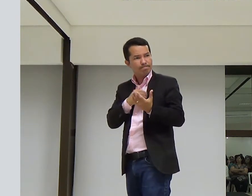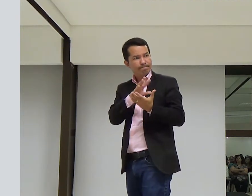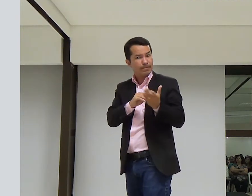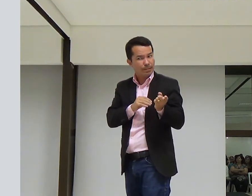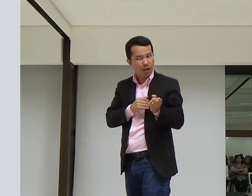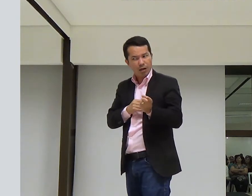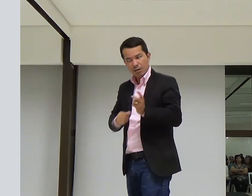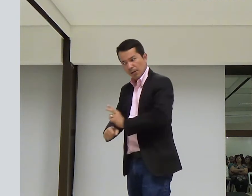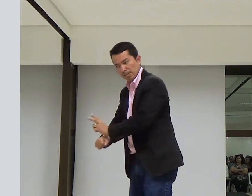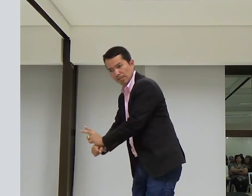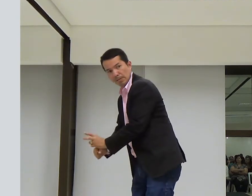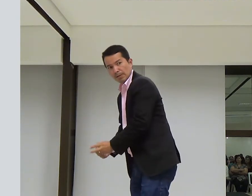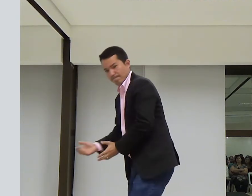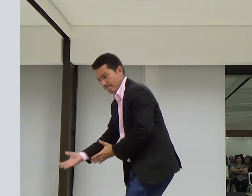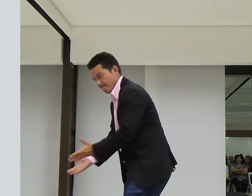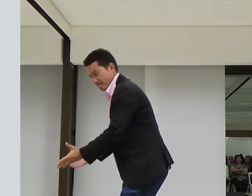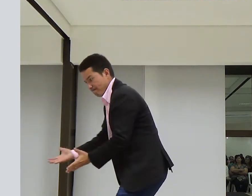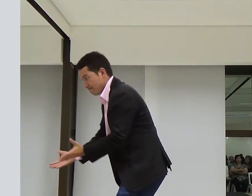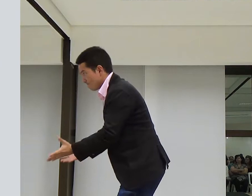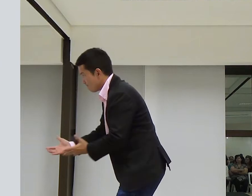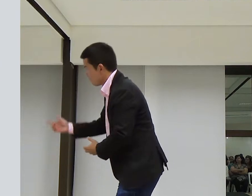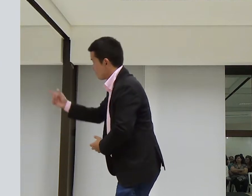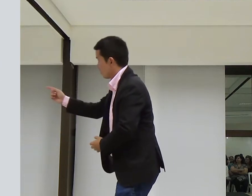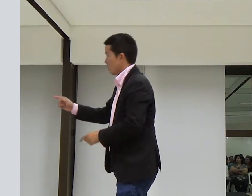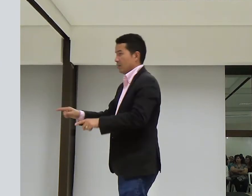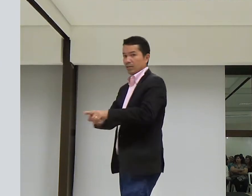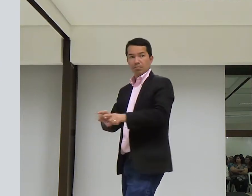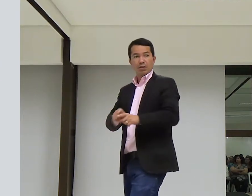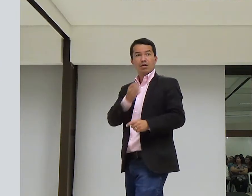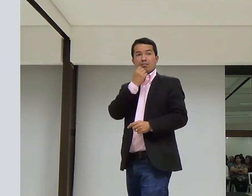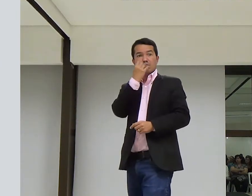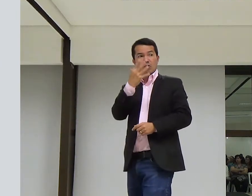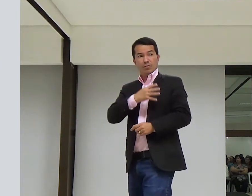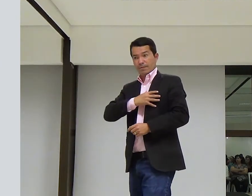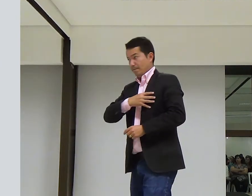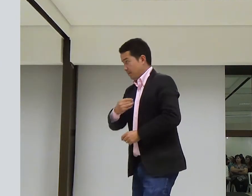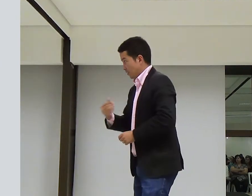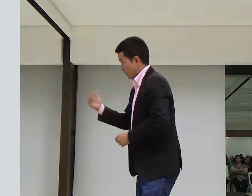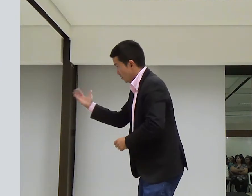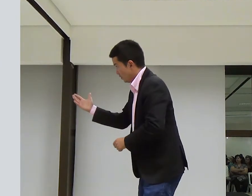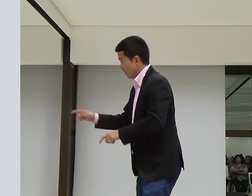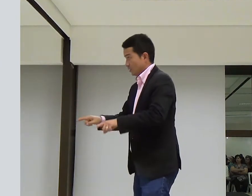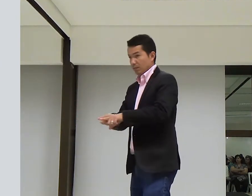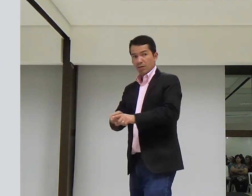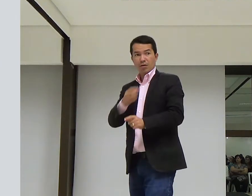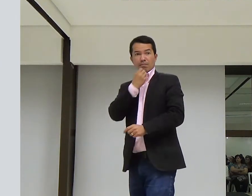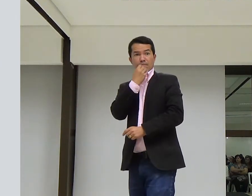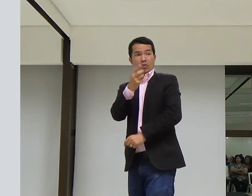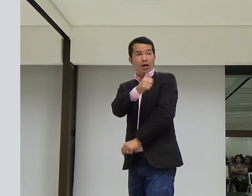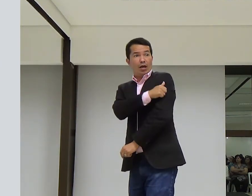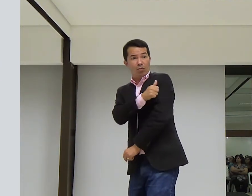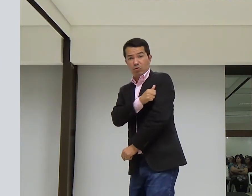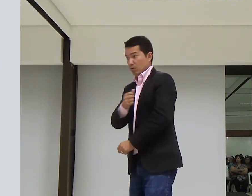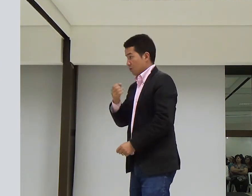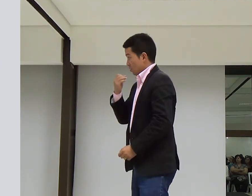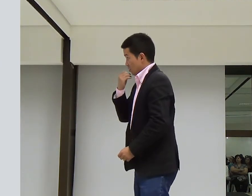Jesus, ele nos ensina a ser o quê? Bom filho, bom marido, bom